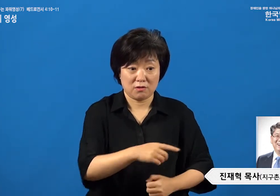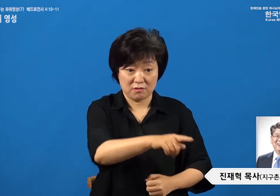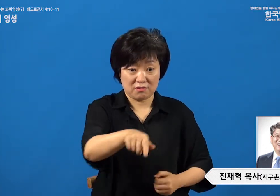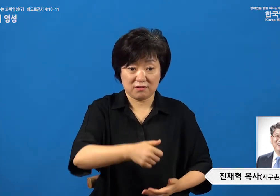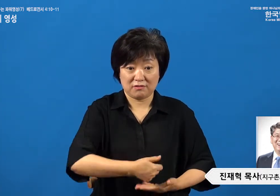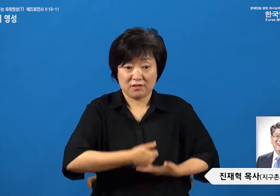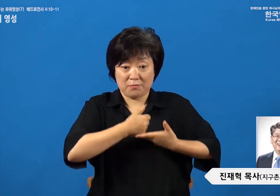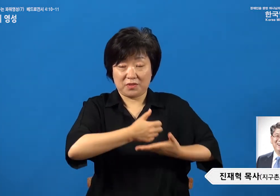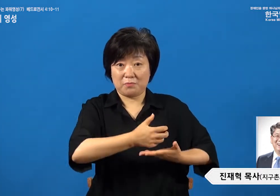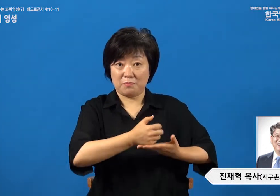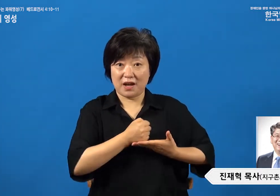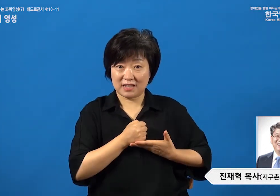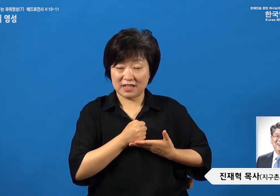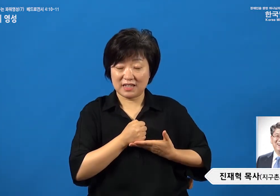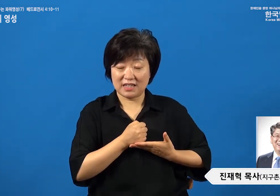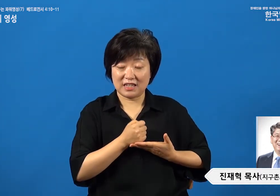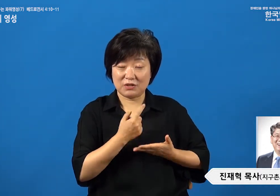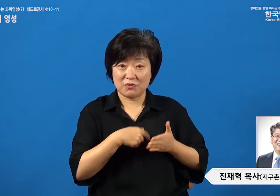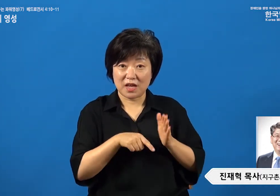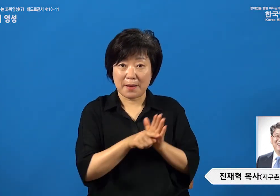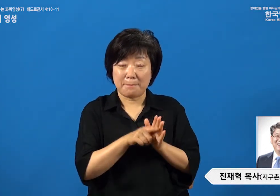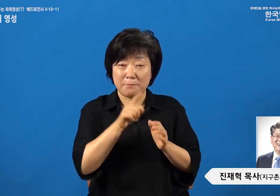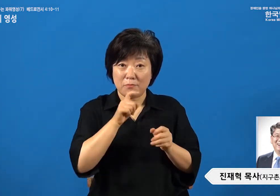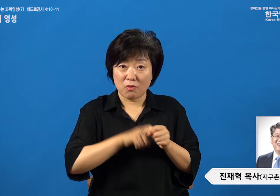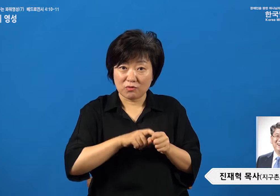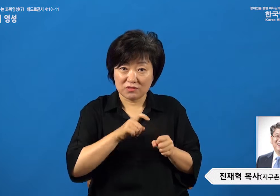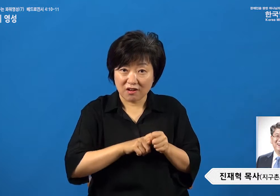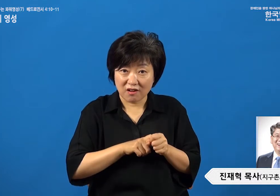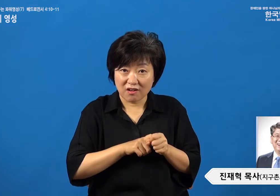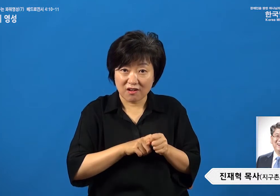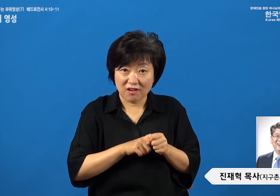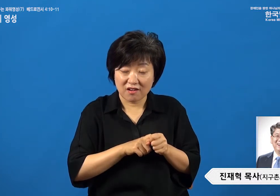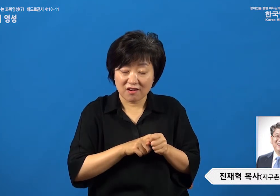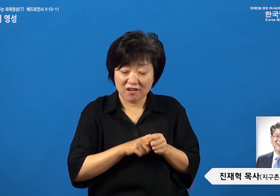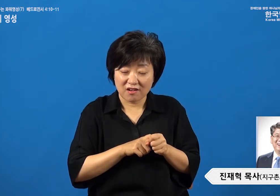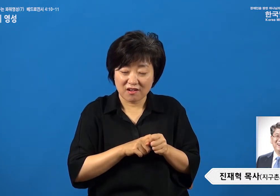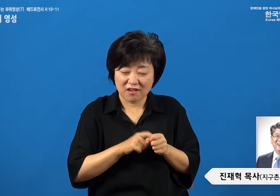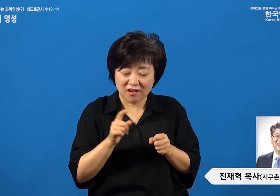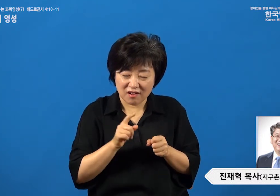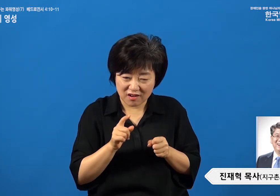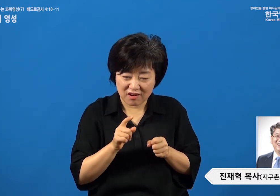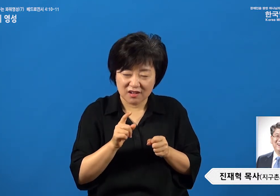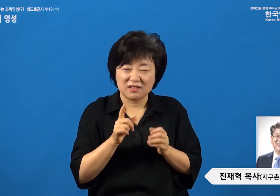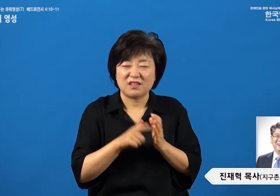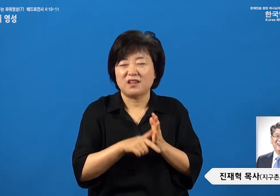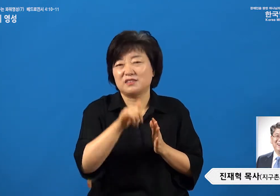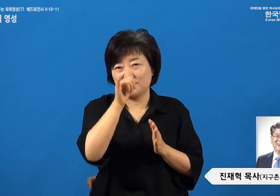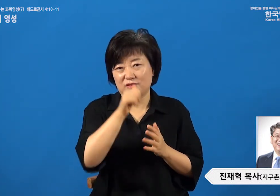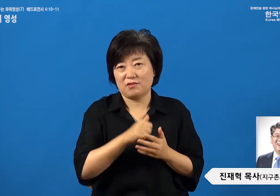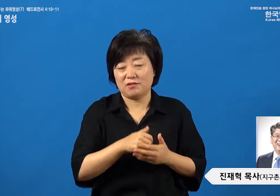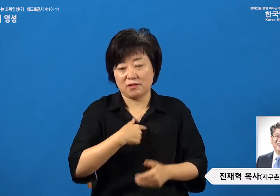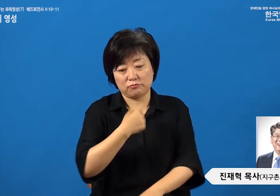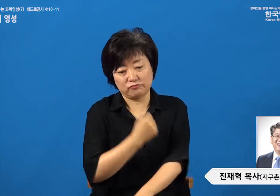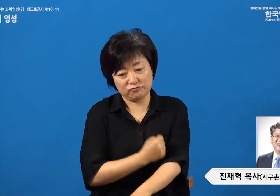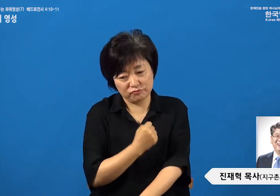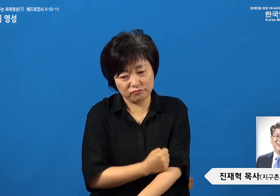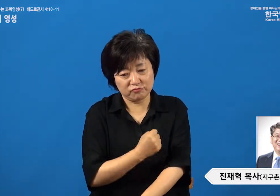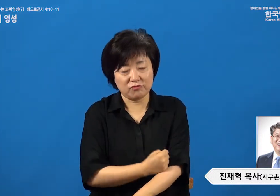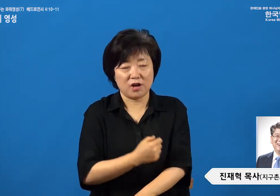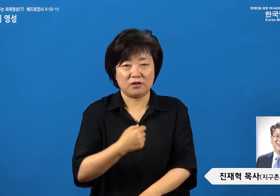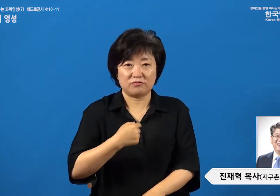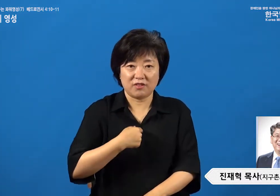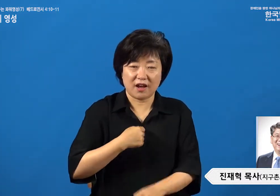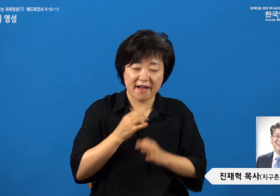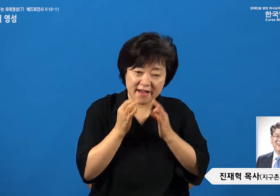섬김을 받기 위한 것이 우리의 목적이 될 때가 있지 않습니까? 우리가 수고하고 애쓰는 것,